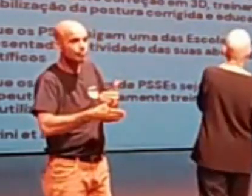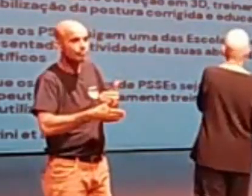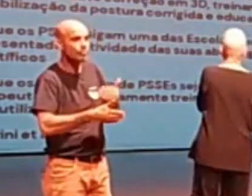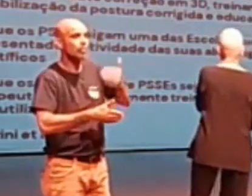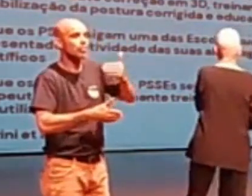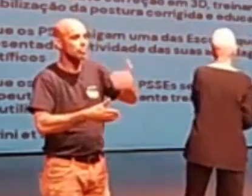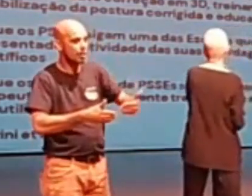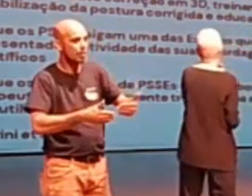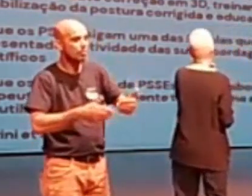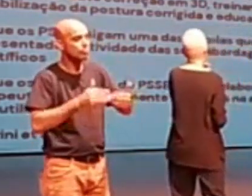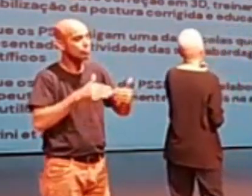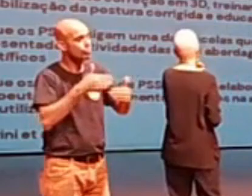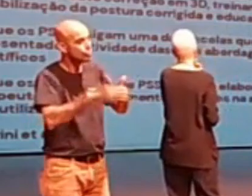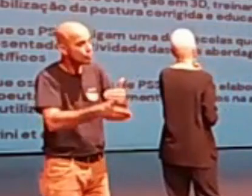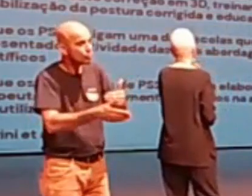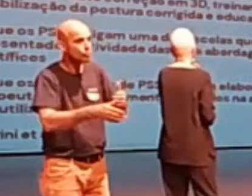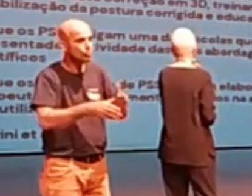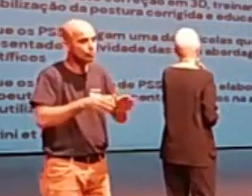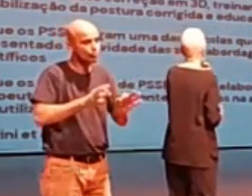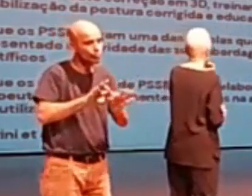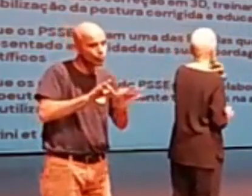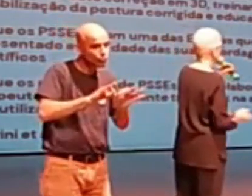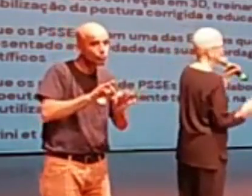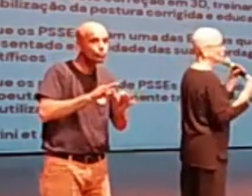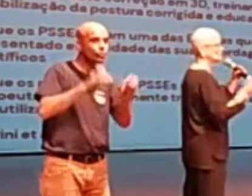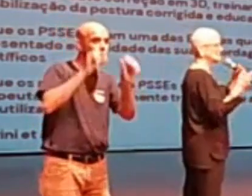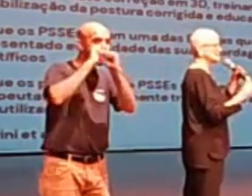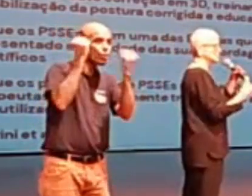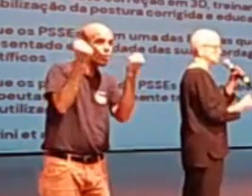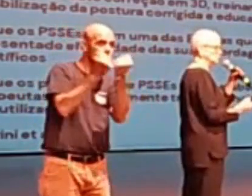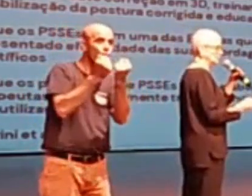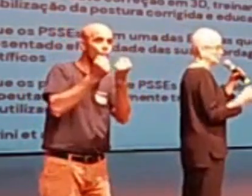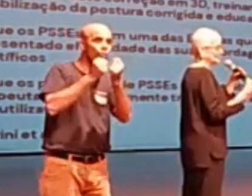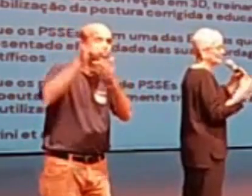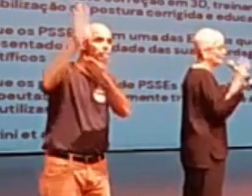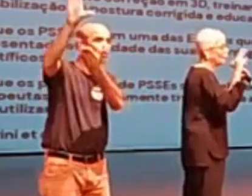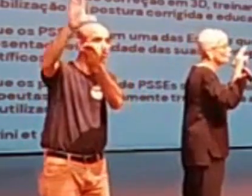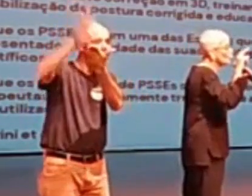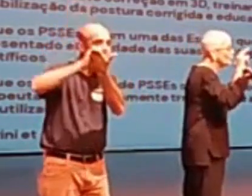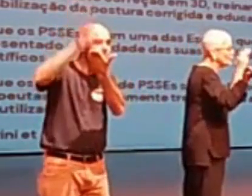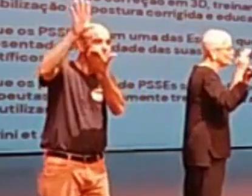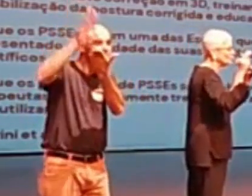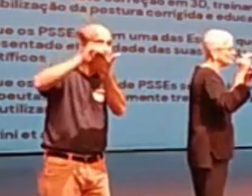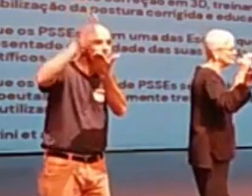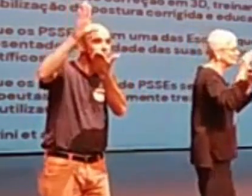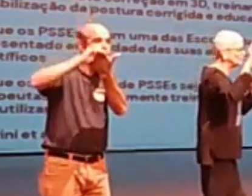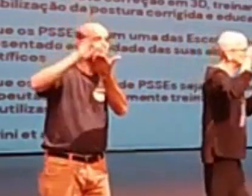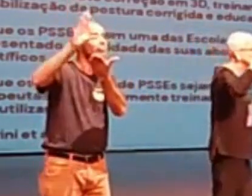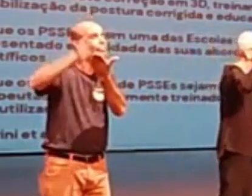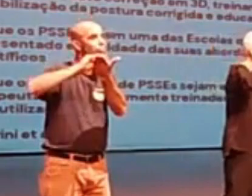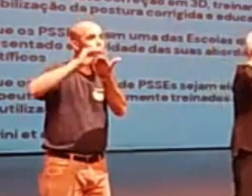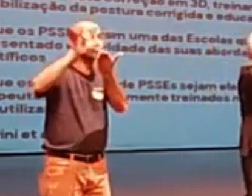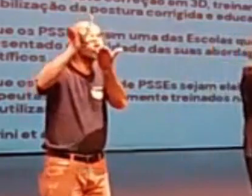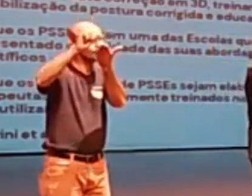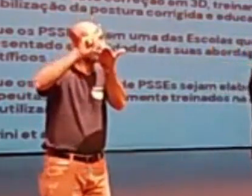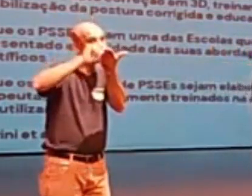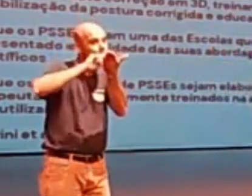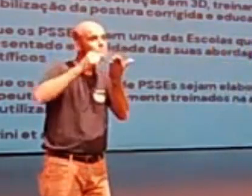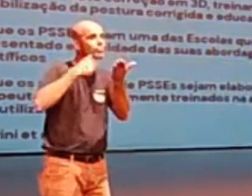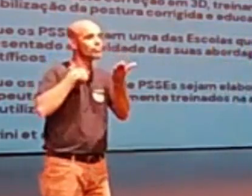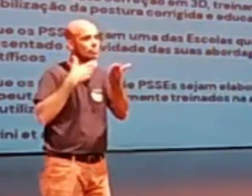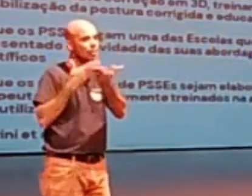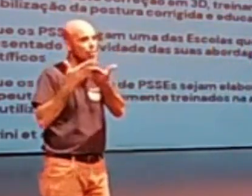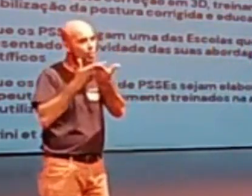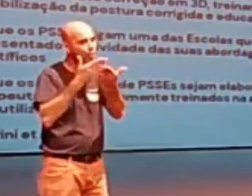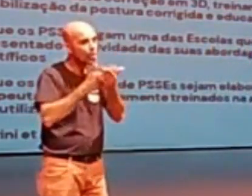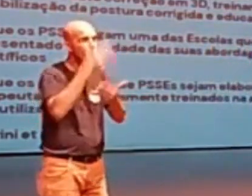que sigam os consensos da SOSORT, que sigam uma dessas escolas que tem alguma comprovação, ainda que